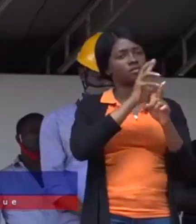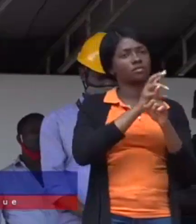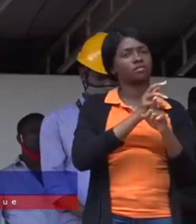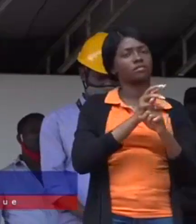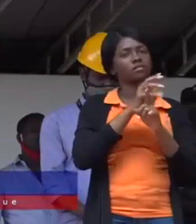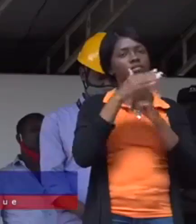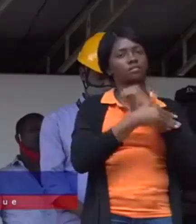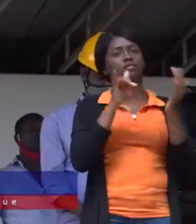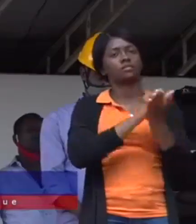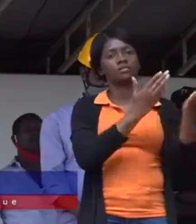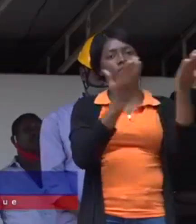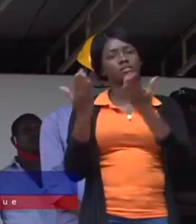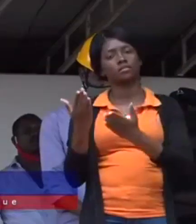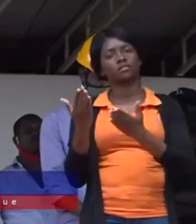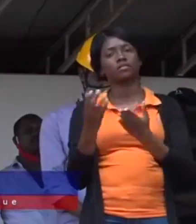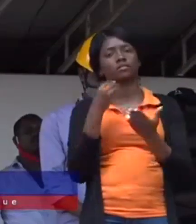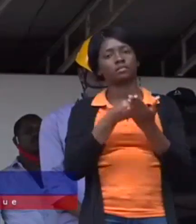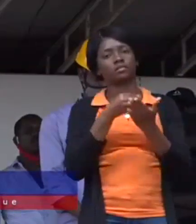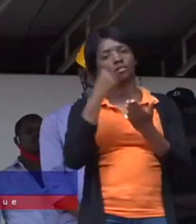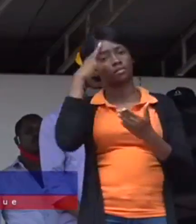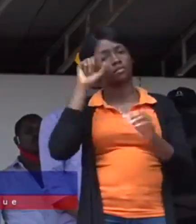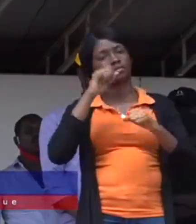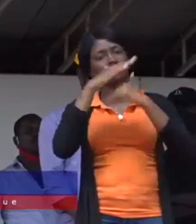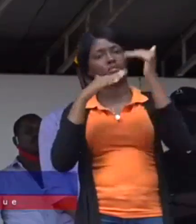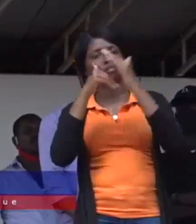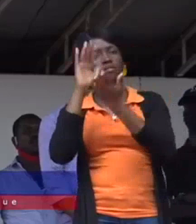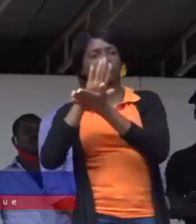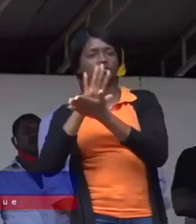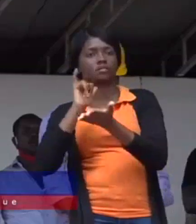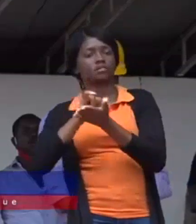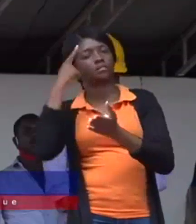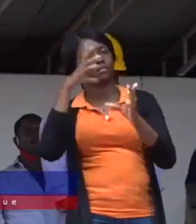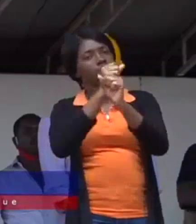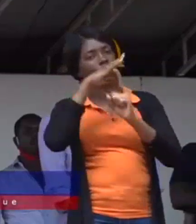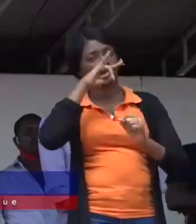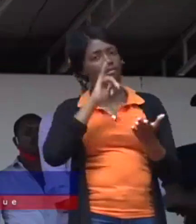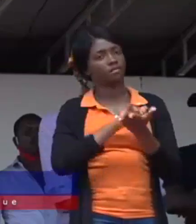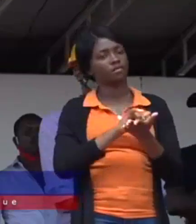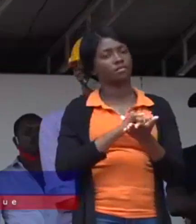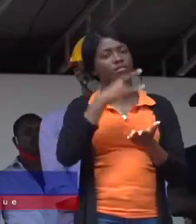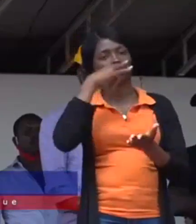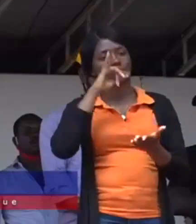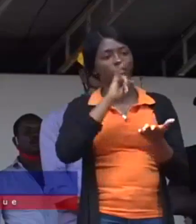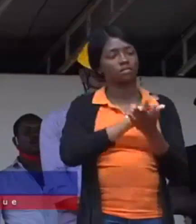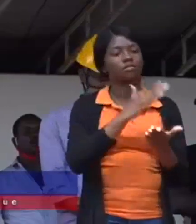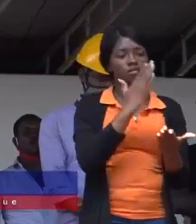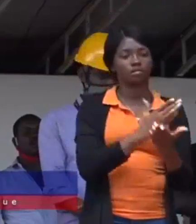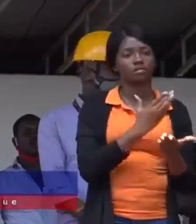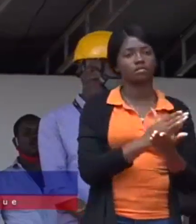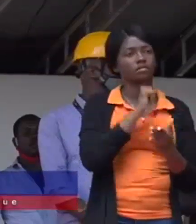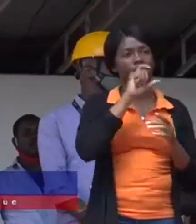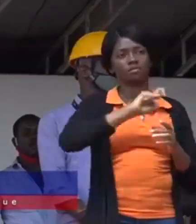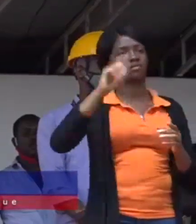là qui pour permettre pour nous construire lycée d'excellence ça. Au lycée côté a cap petit monde yo. Petit monde yo a ta retendre dans même. Yo pas